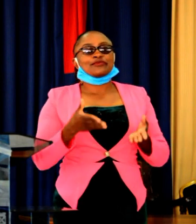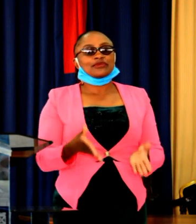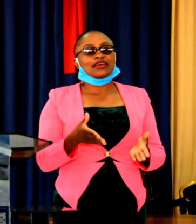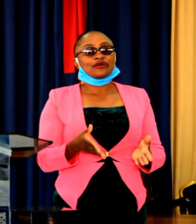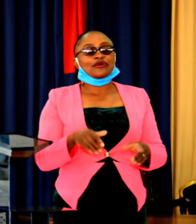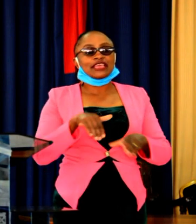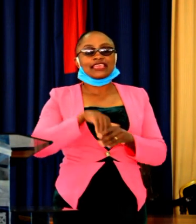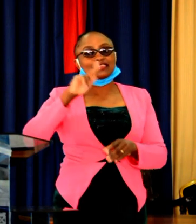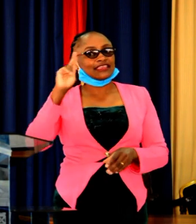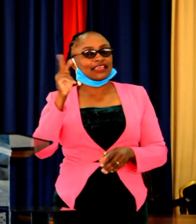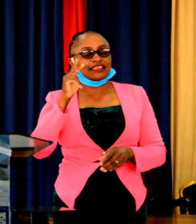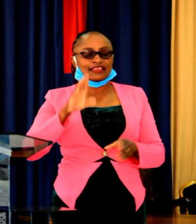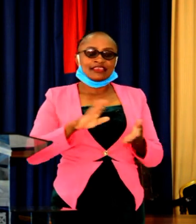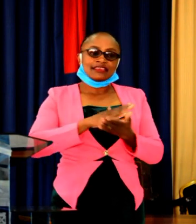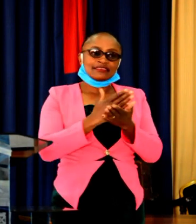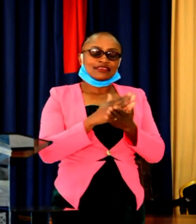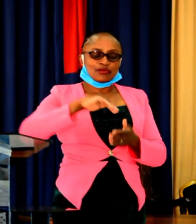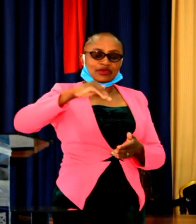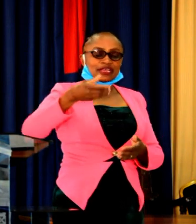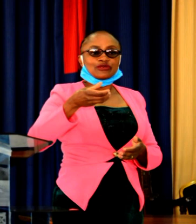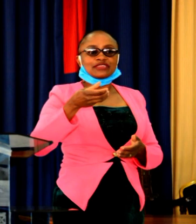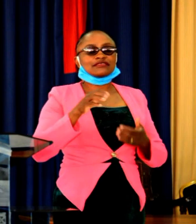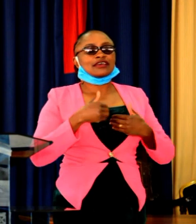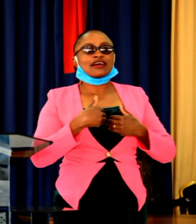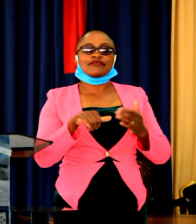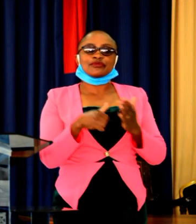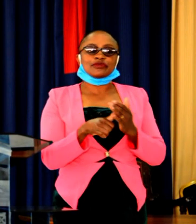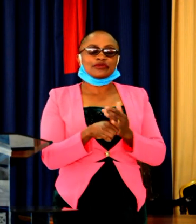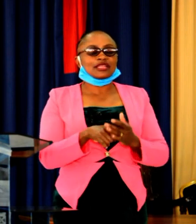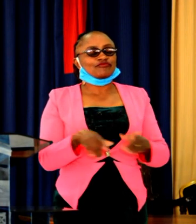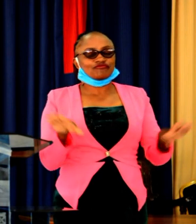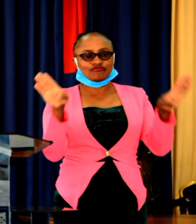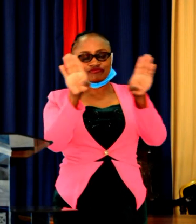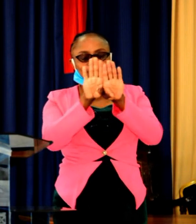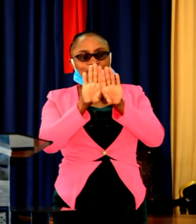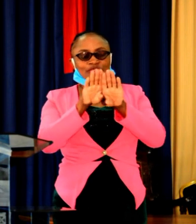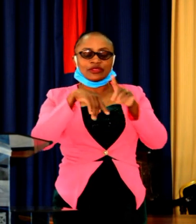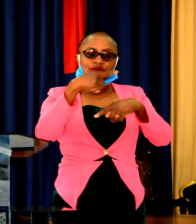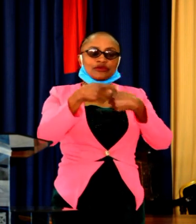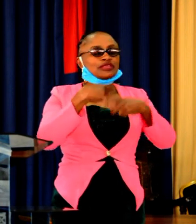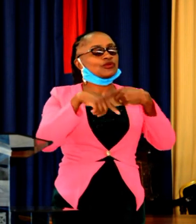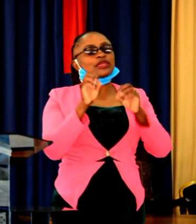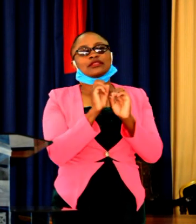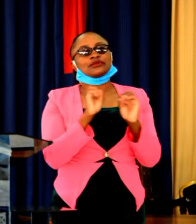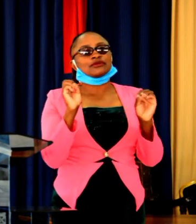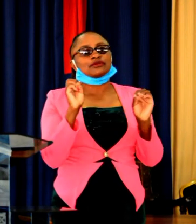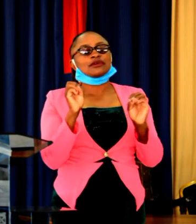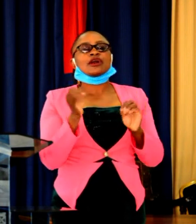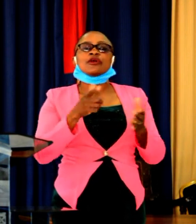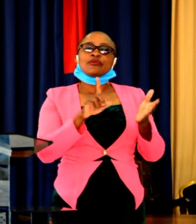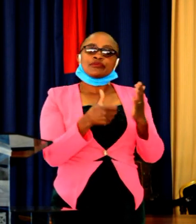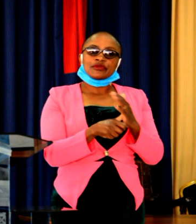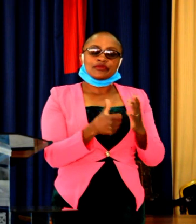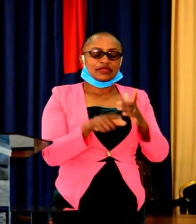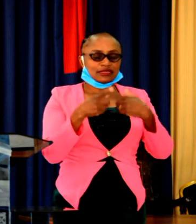zingine kumewekwa cessation order, hakuna kuingia wala kutoka. Basi kukawa na shida. Mambo ya chakula